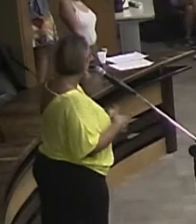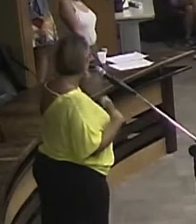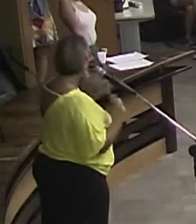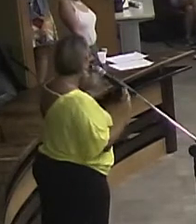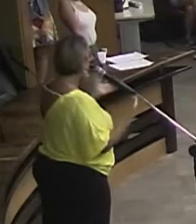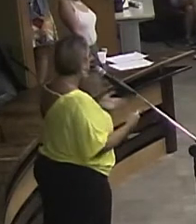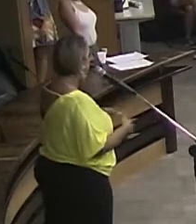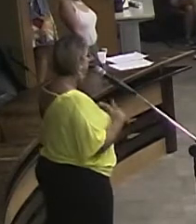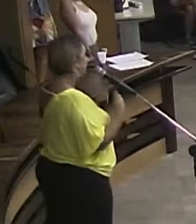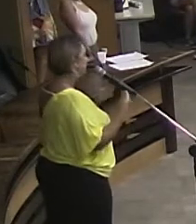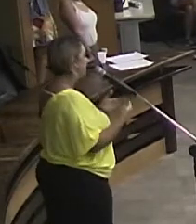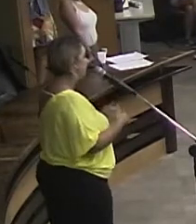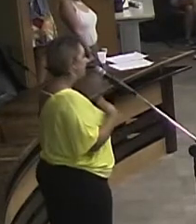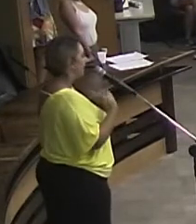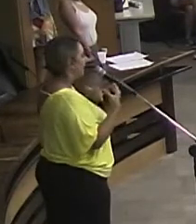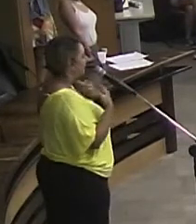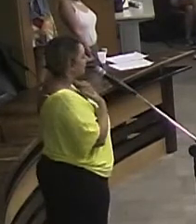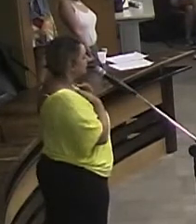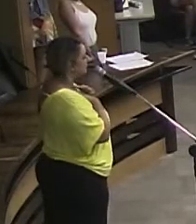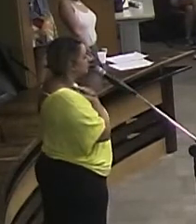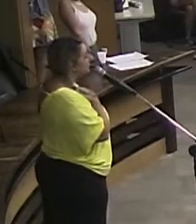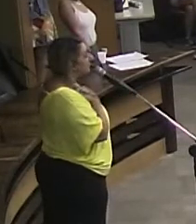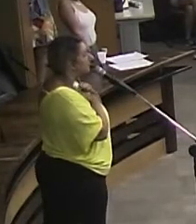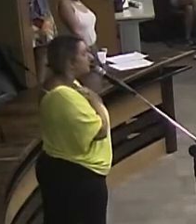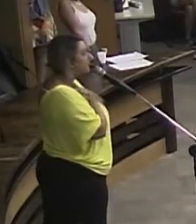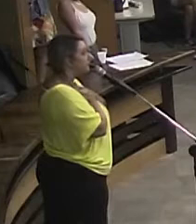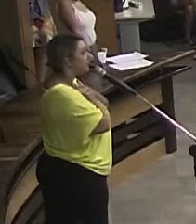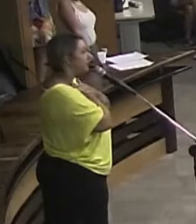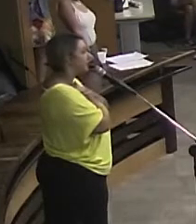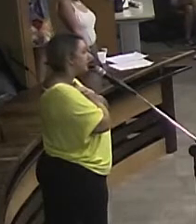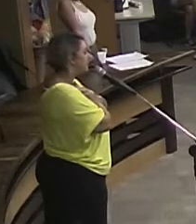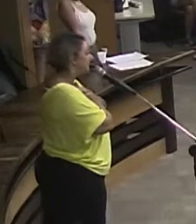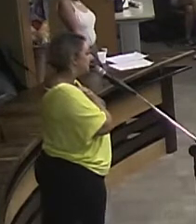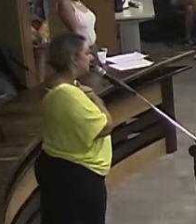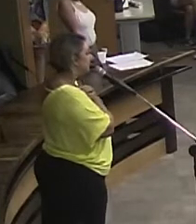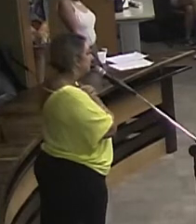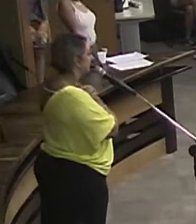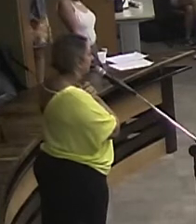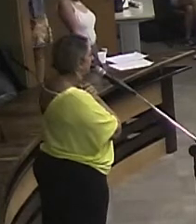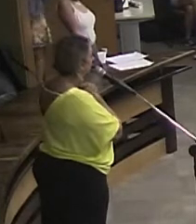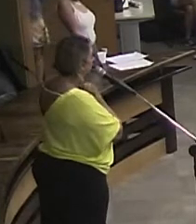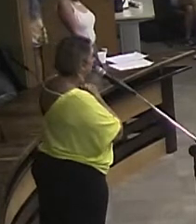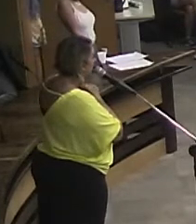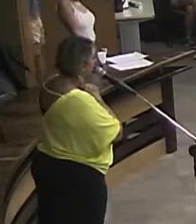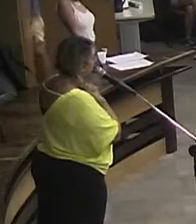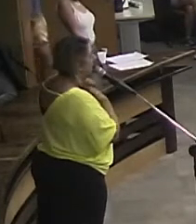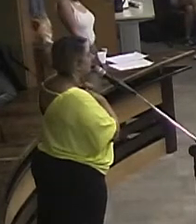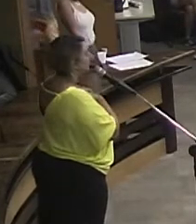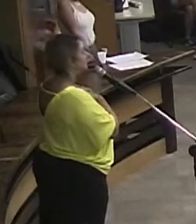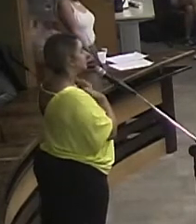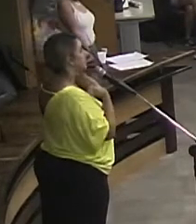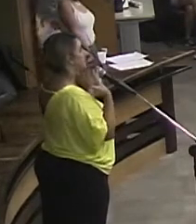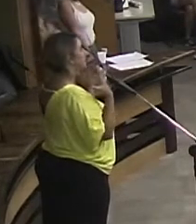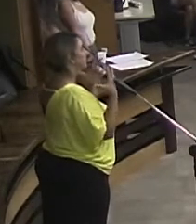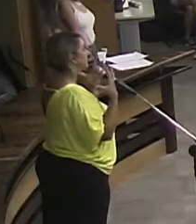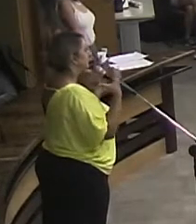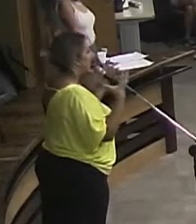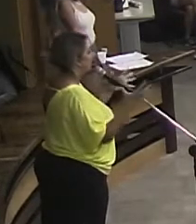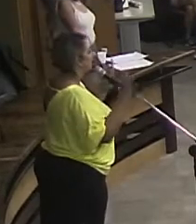nego for começar a falar, é porque eu fiz um curso, porque me motivou, porque eu vi uma criancinha surda lá na igreja, e eu falei, meu Deus, que missão linda, não sei o